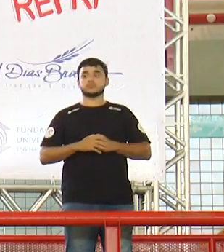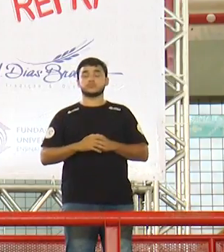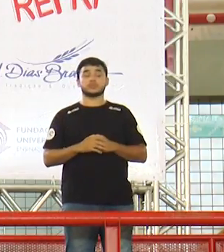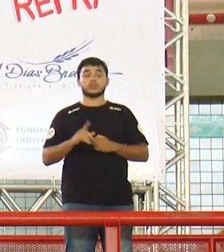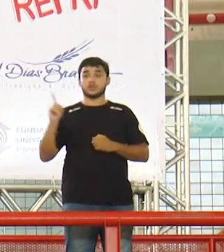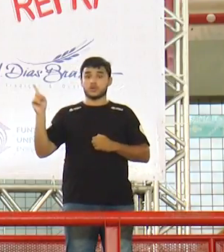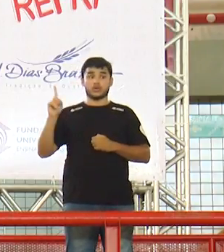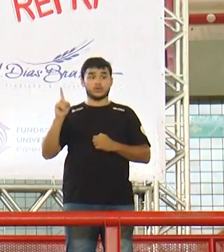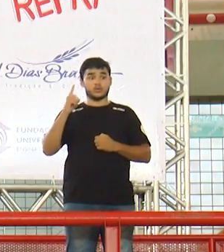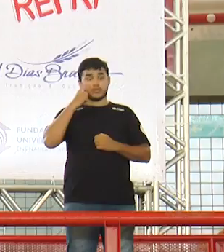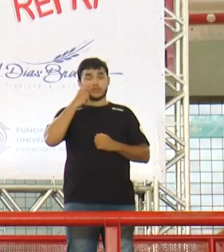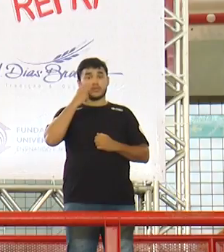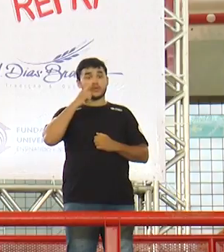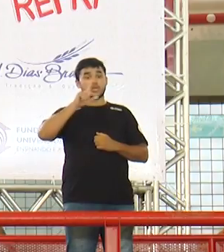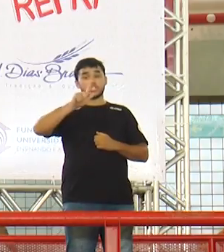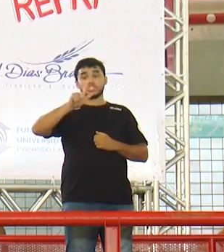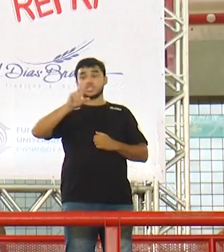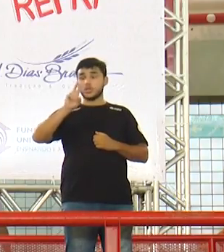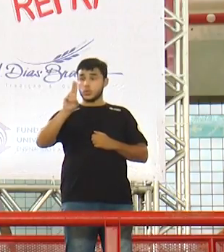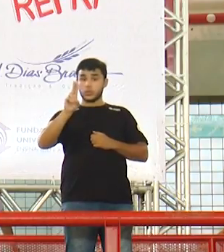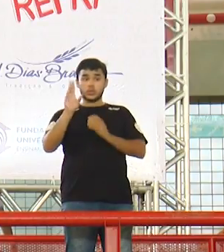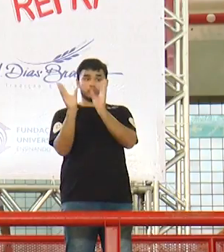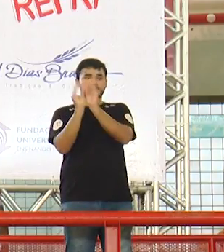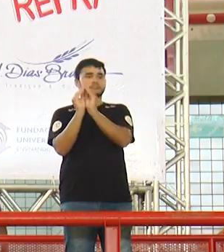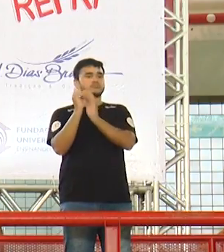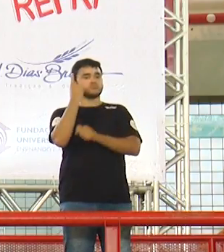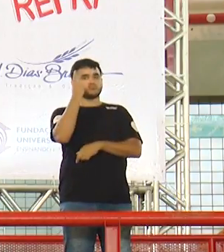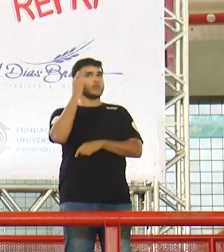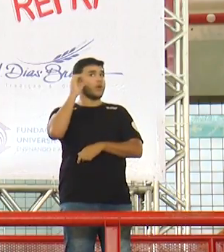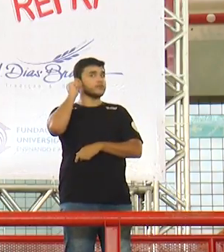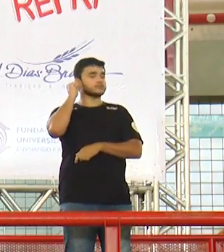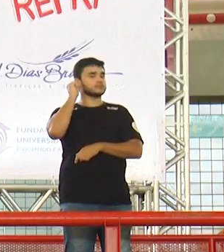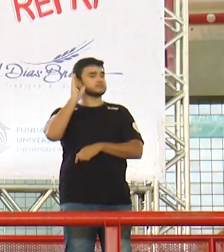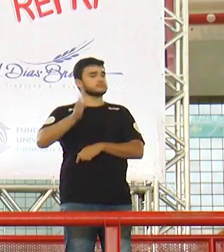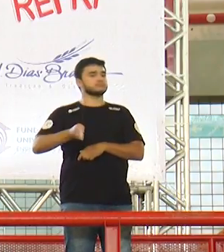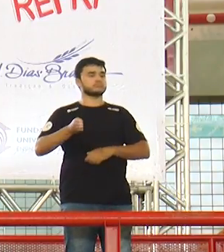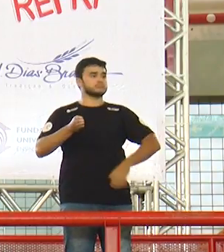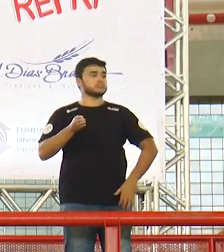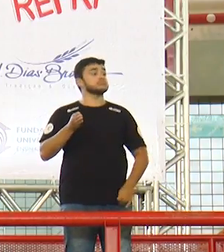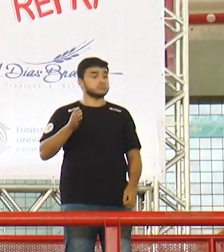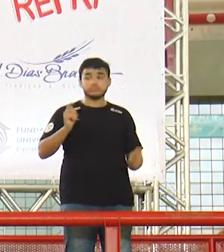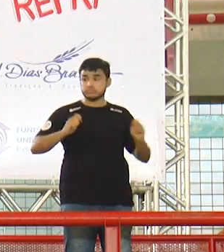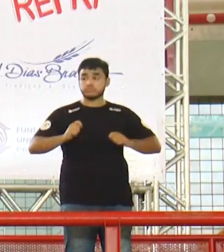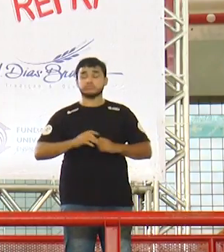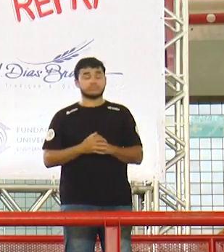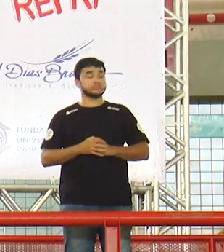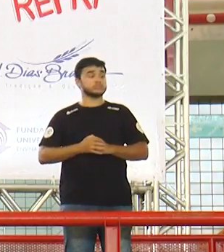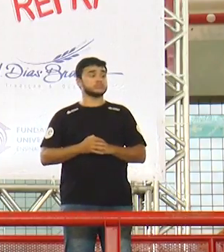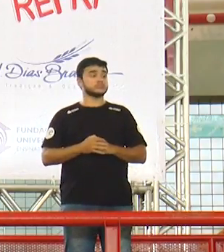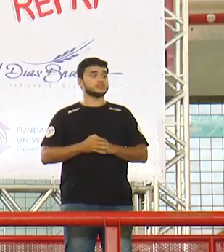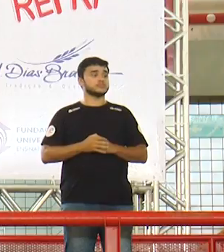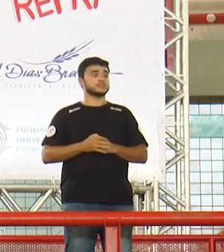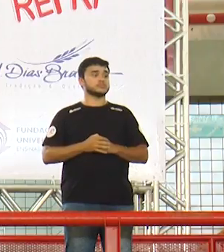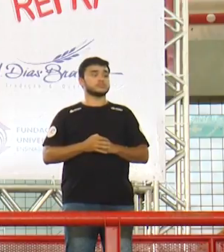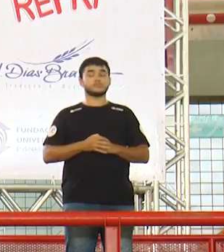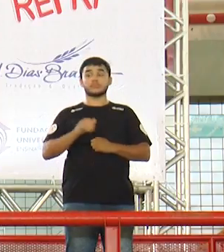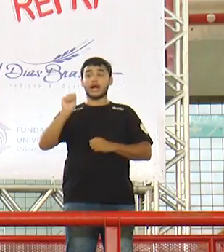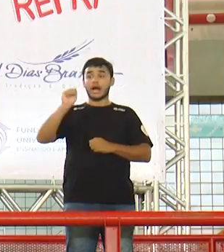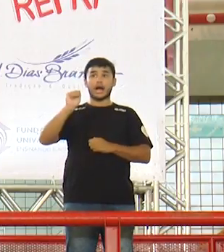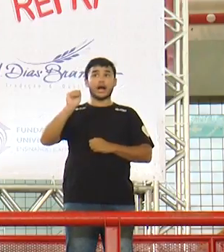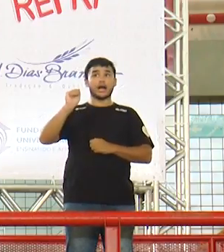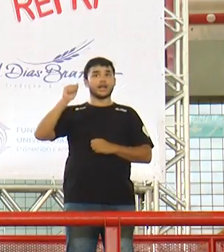duas letras, mas corresponde a um fonema. Então, GU é dígrafo, concorda? Esse